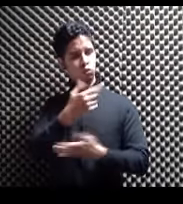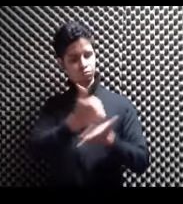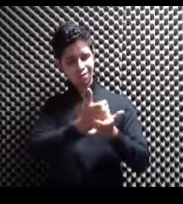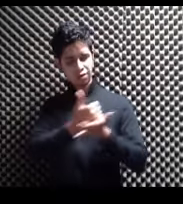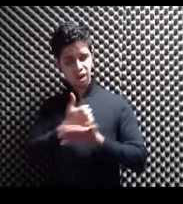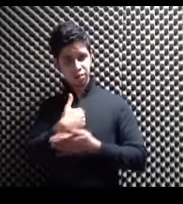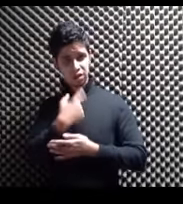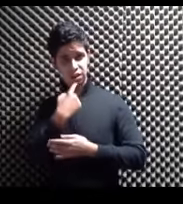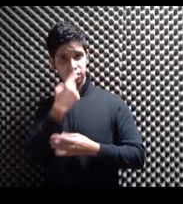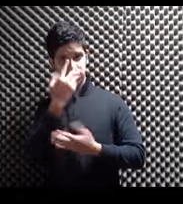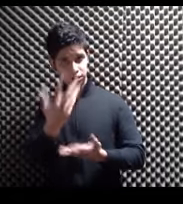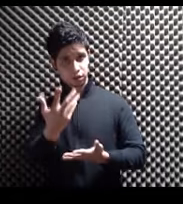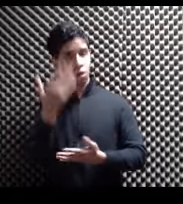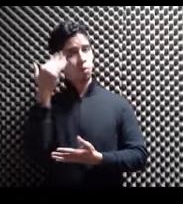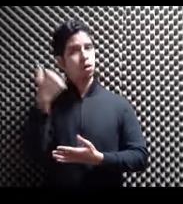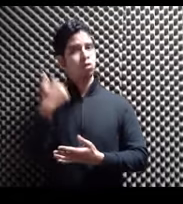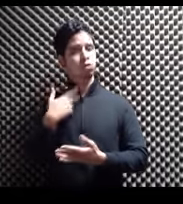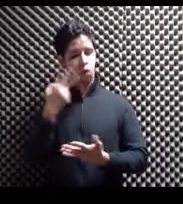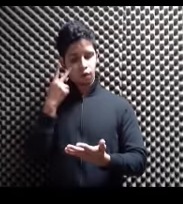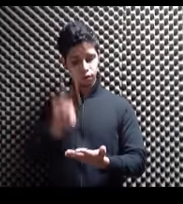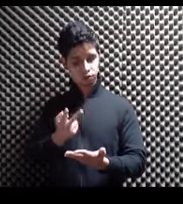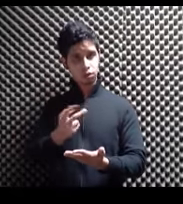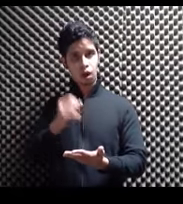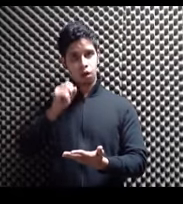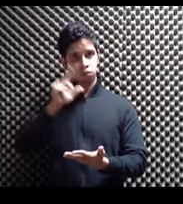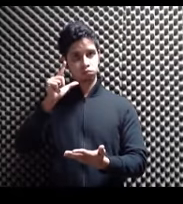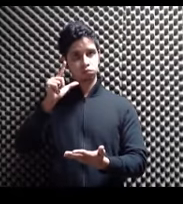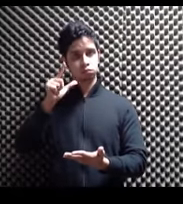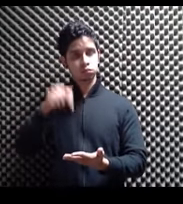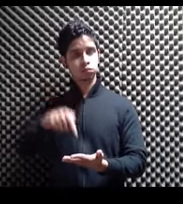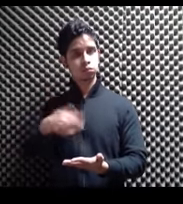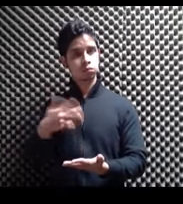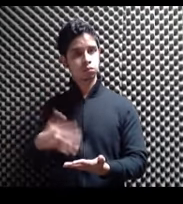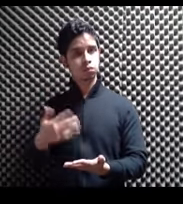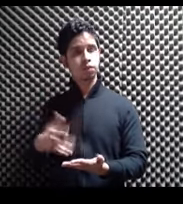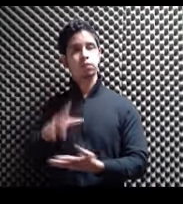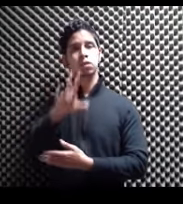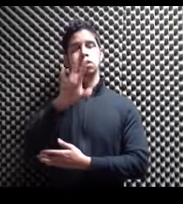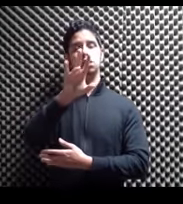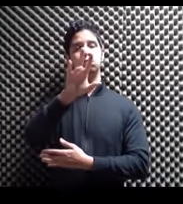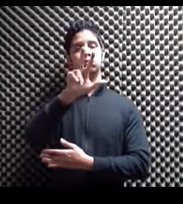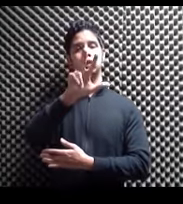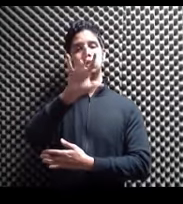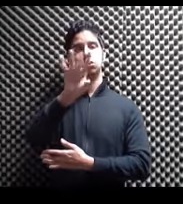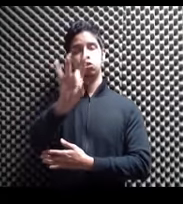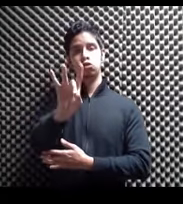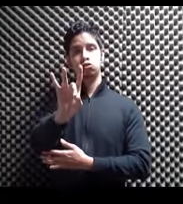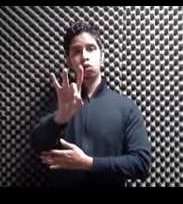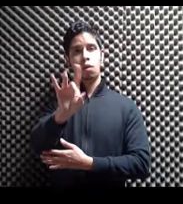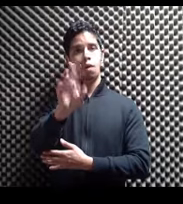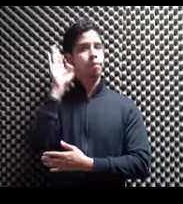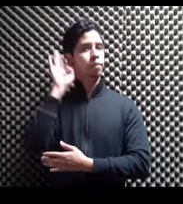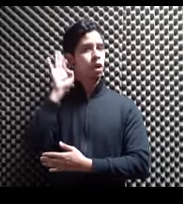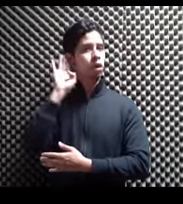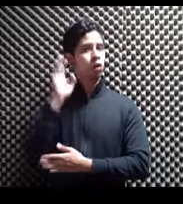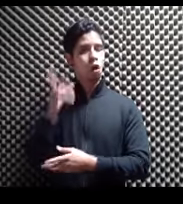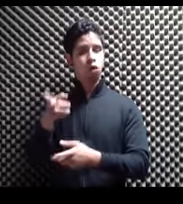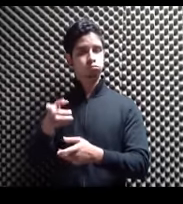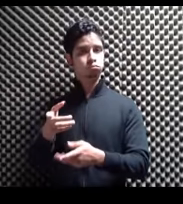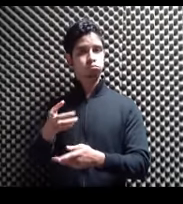impactada. 38 perros rescatados esperan por adopción. Sí, sí. Entonces, el ángel, porque es como un